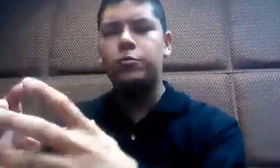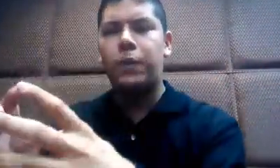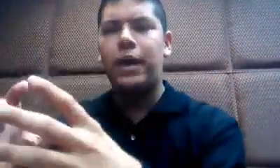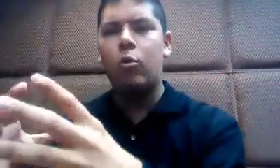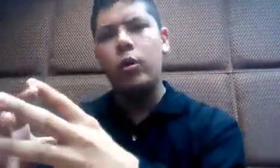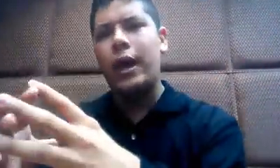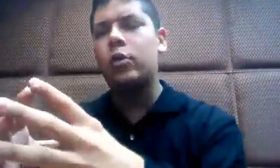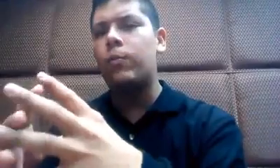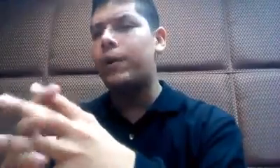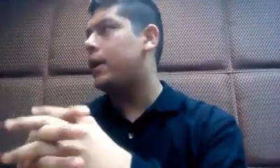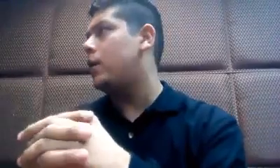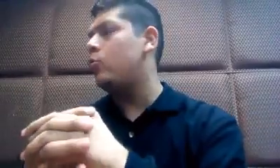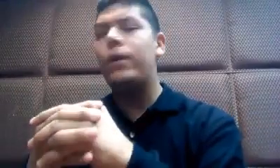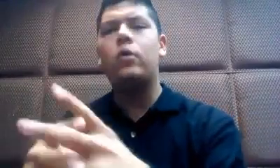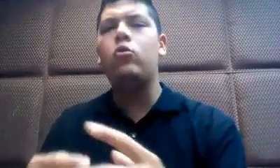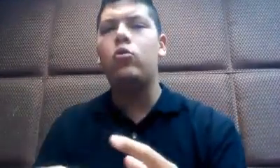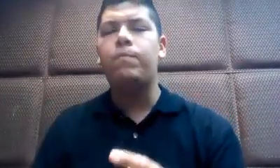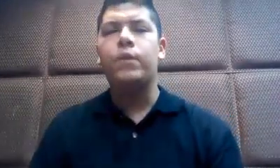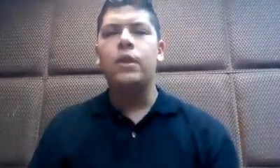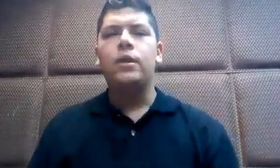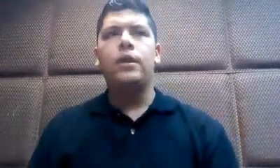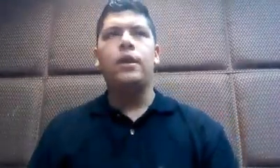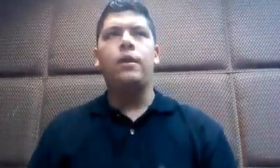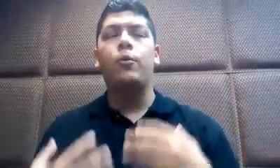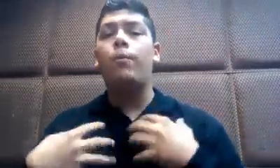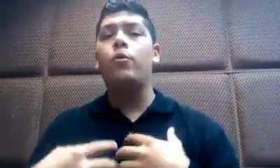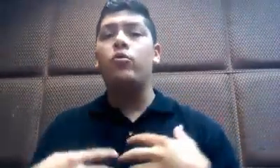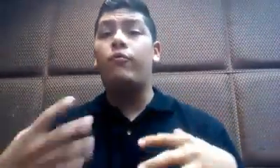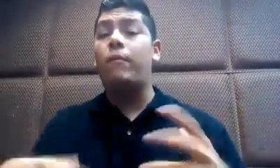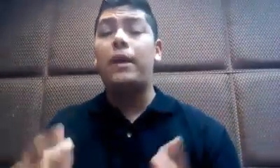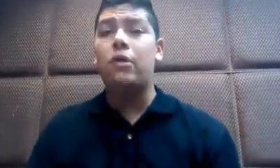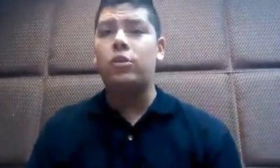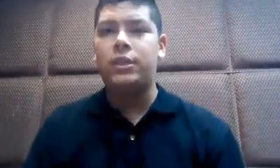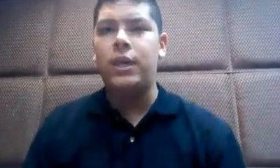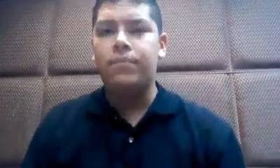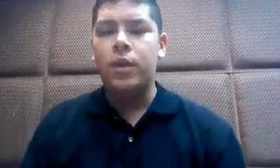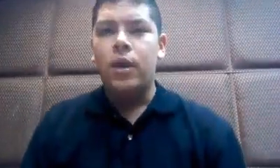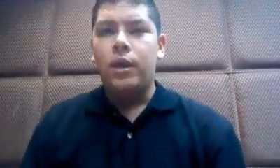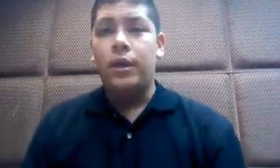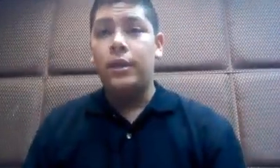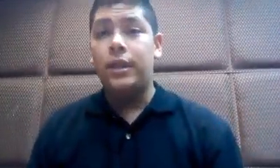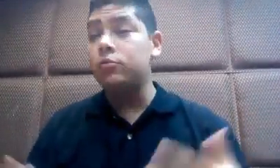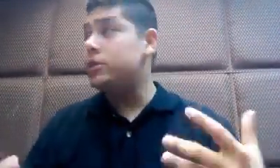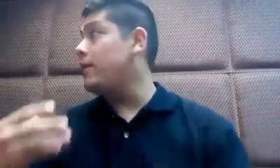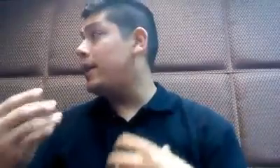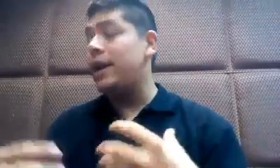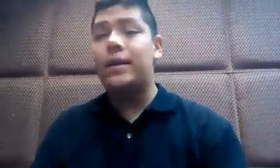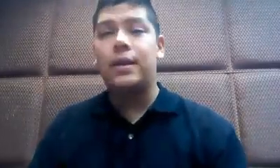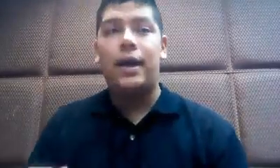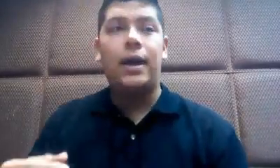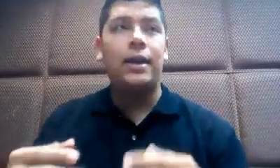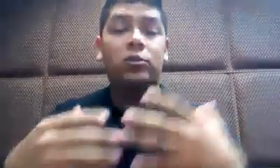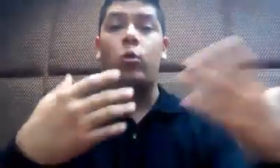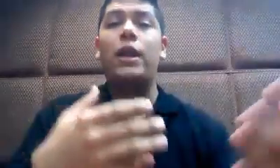para un carro, para un vehículo propio, de familia, lo que sea, y tenemos que viajar a la escuela,